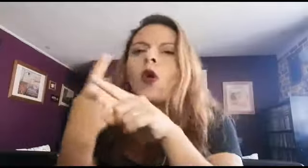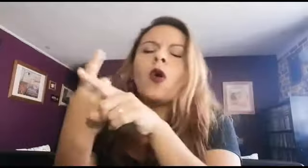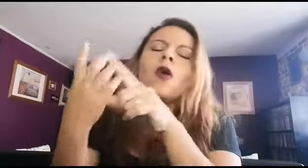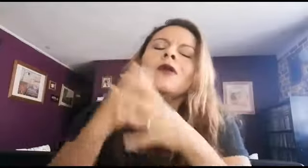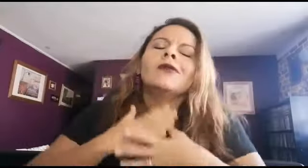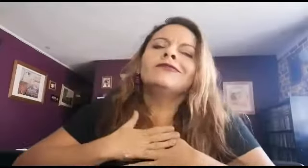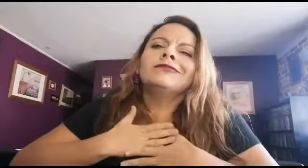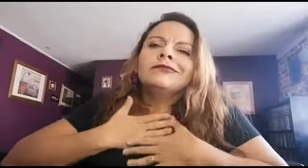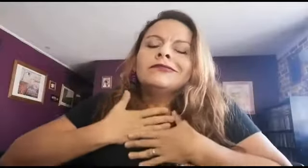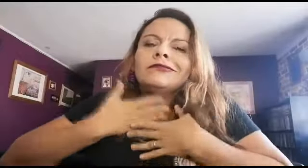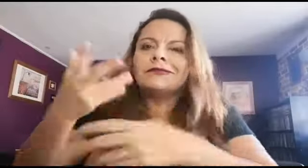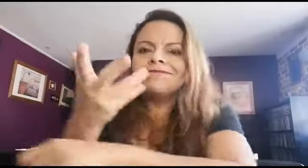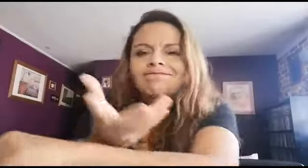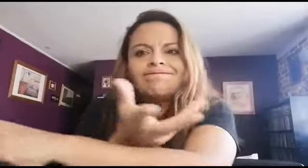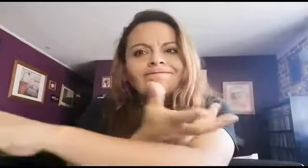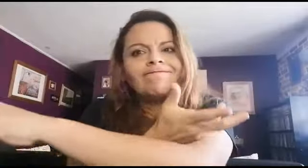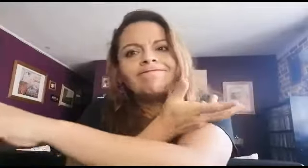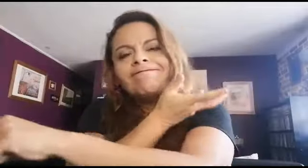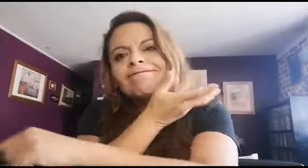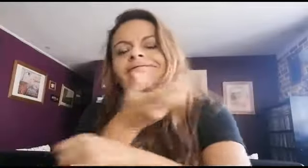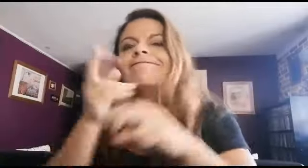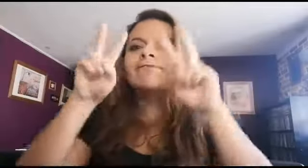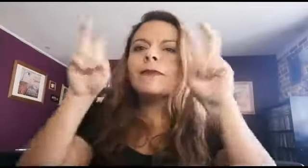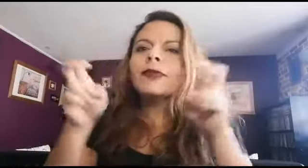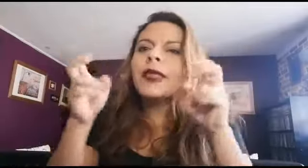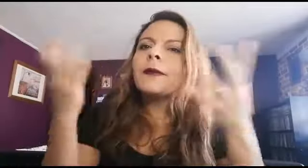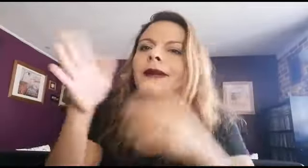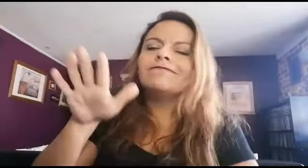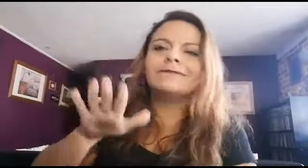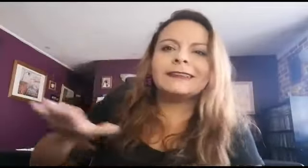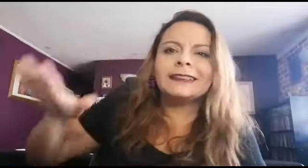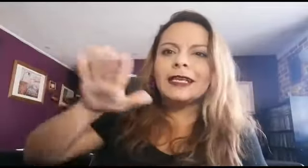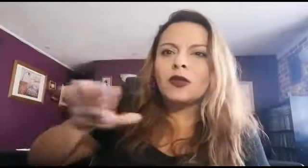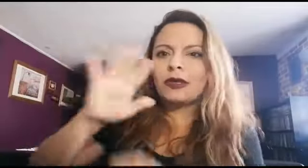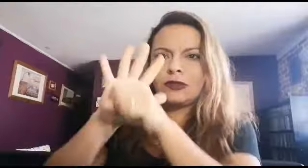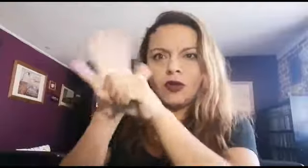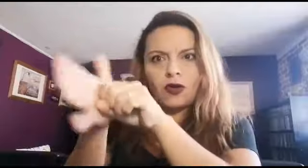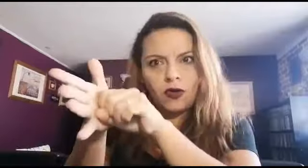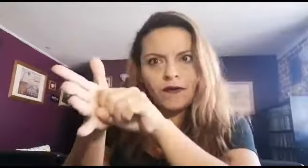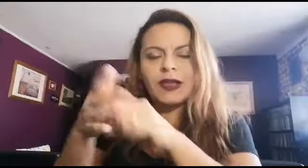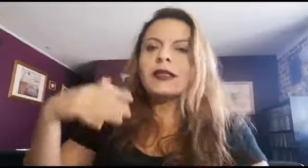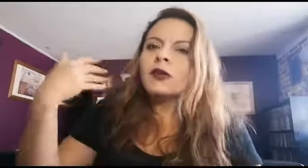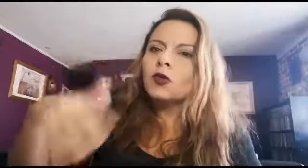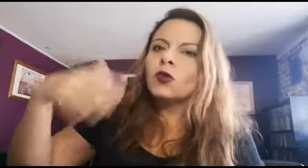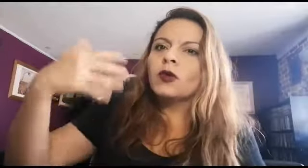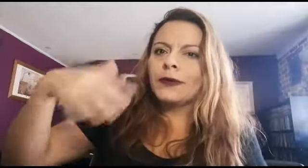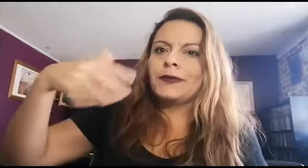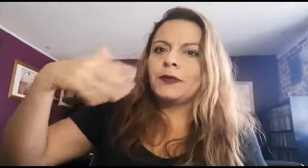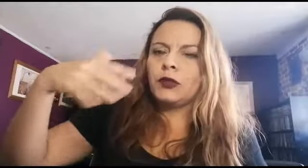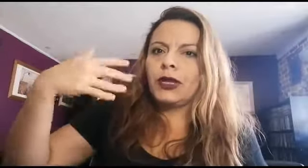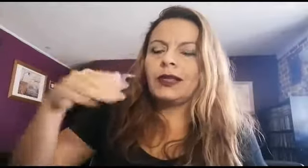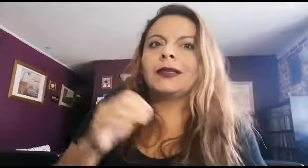videoconferencia en zoom conversamos muy emocionadas con muchos sentimientos y emociones respecto a la situación